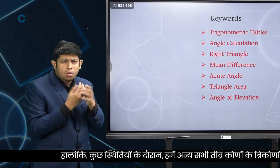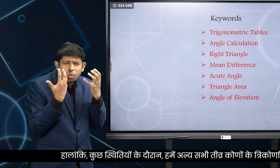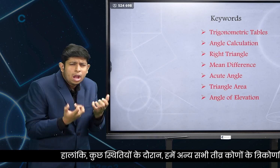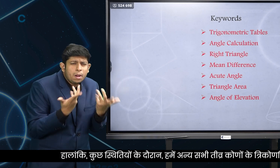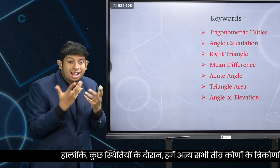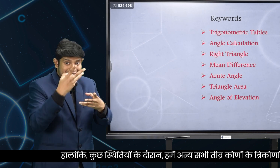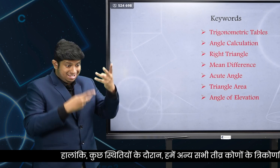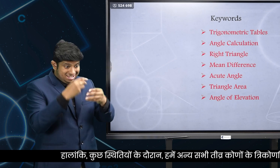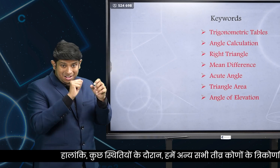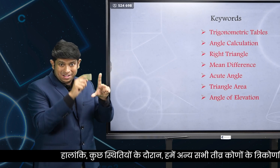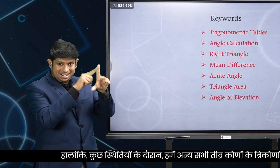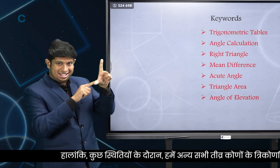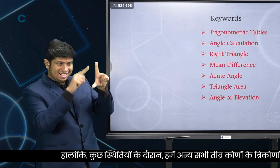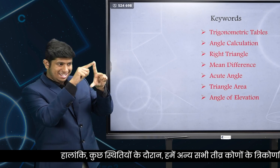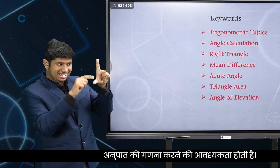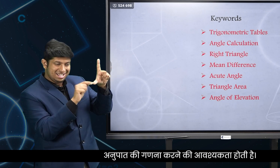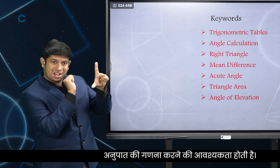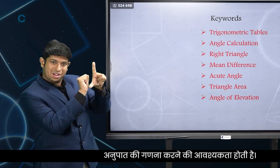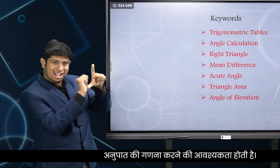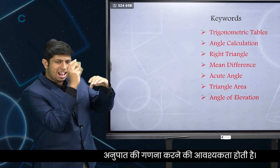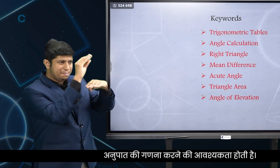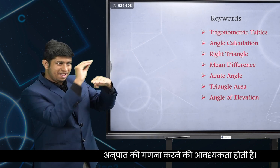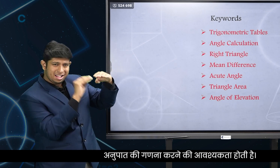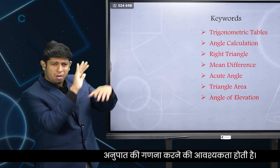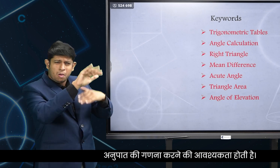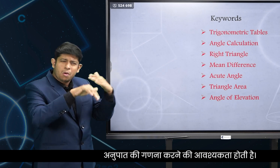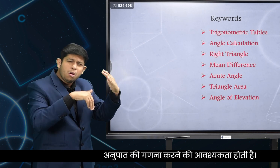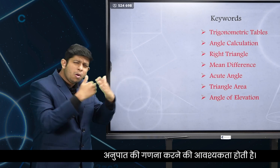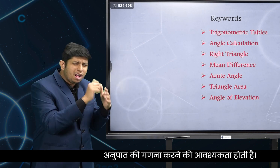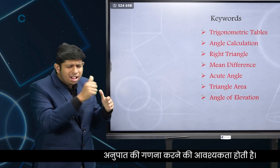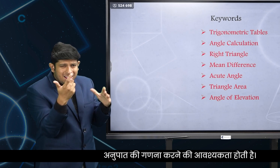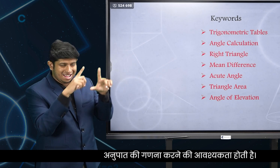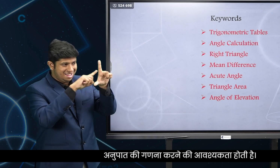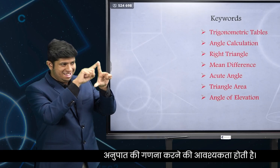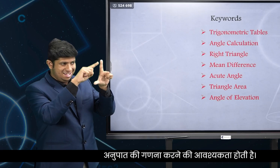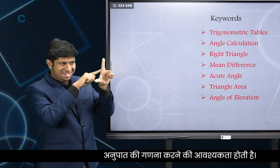सभी तीव्र कोणों के त्रिकोणमितीय अनुपात की गणना करने की आवश्यकता होती है।